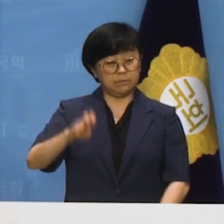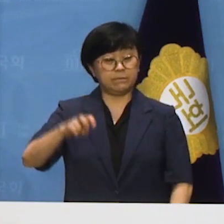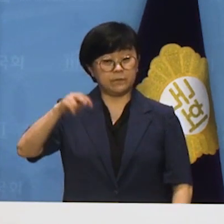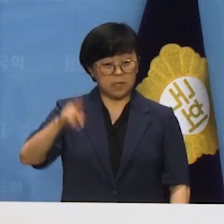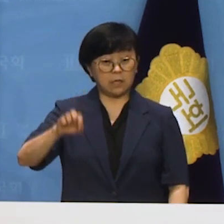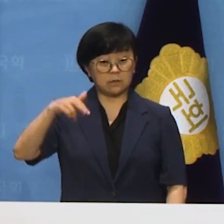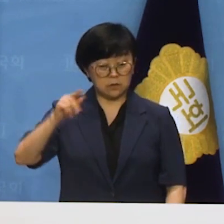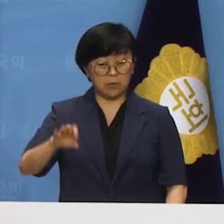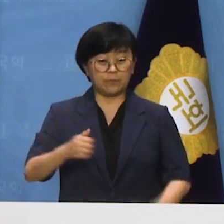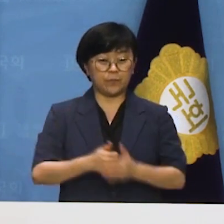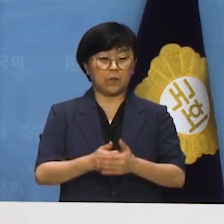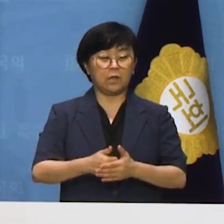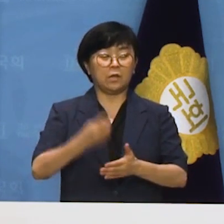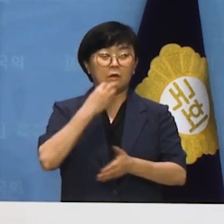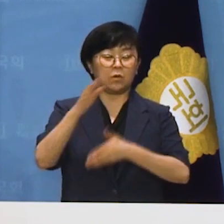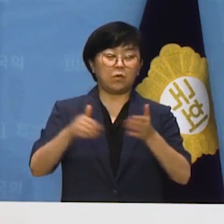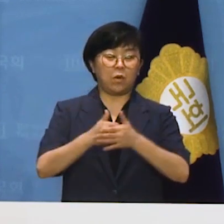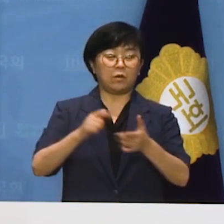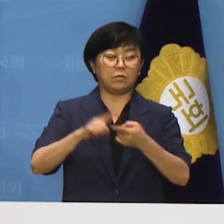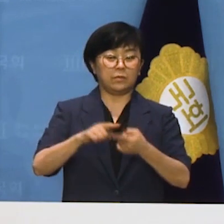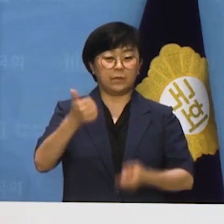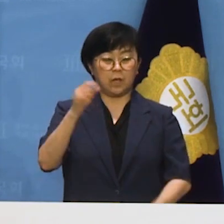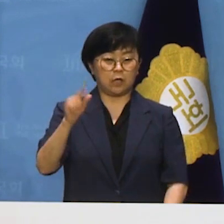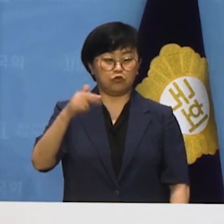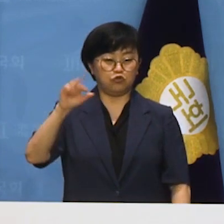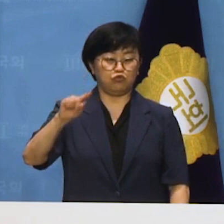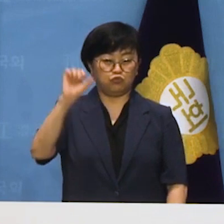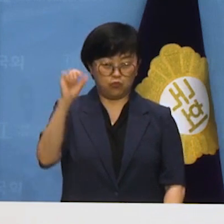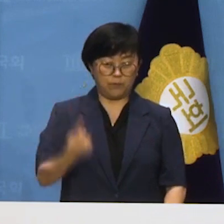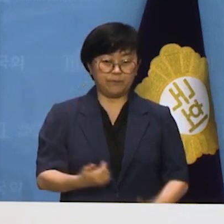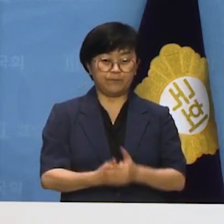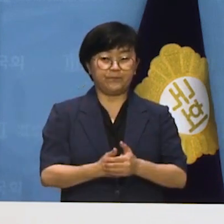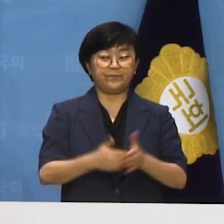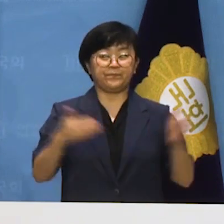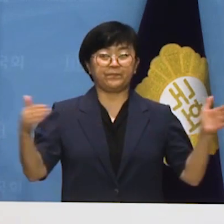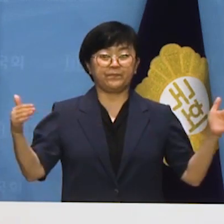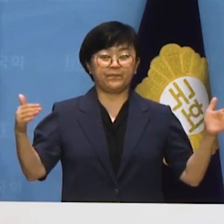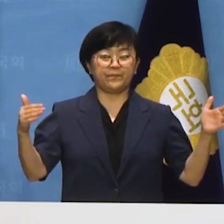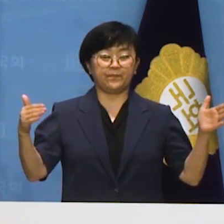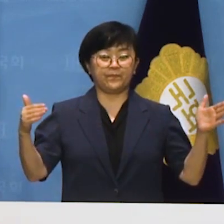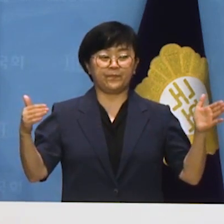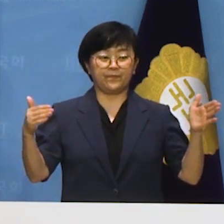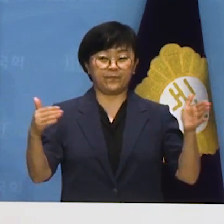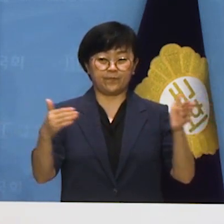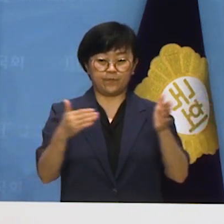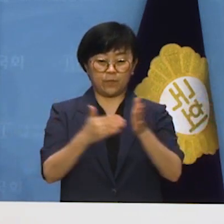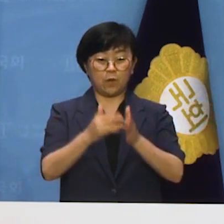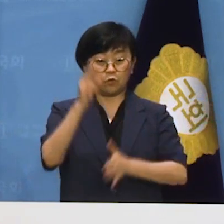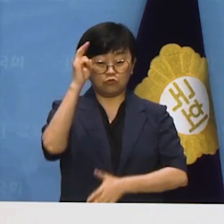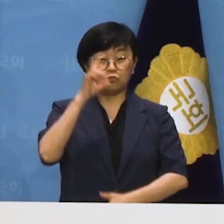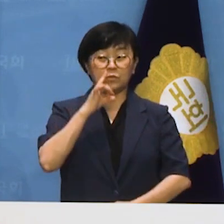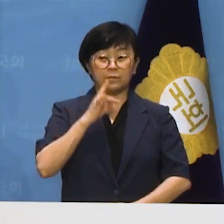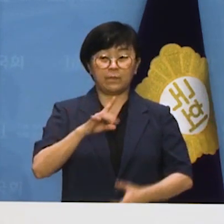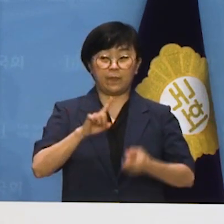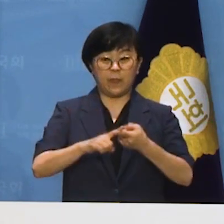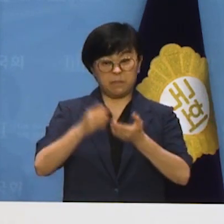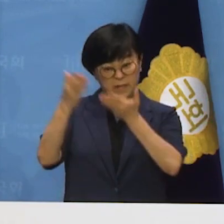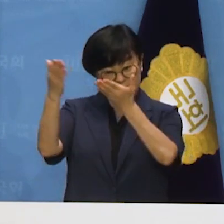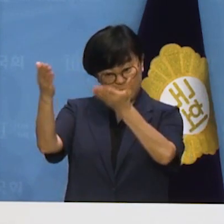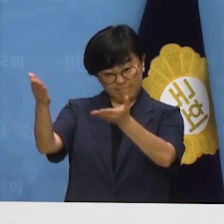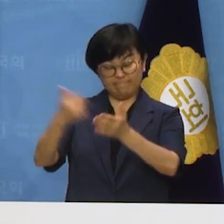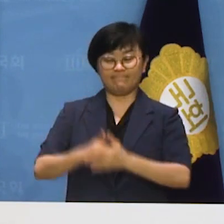국회의원 심상정원님 그리고 경기 고향의례 한준호원이었습니다 이상으로 기자회견을 마치구요 혹시 궁금하신 사항은